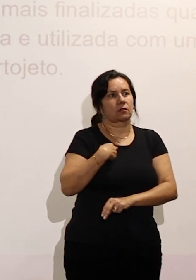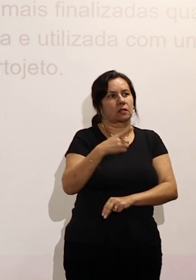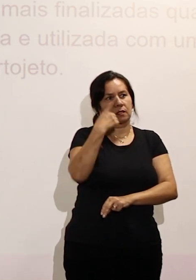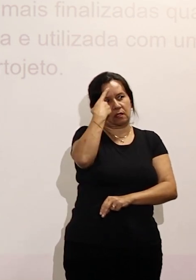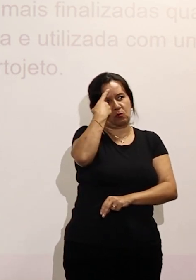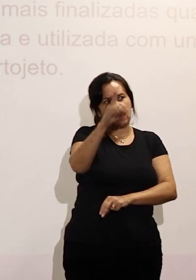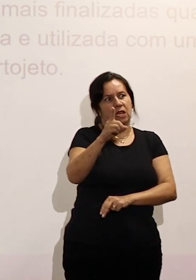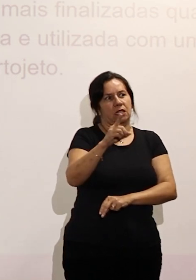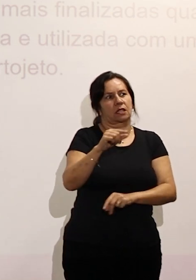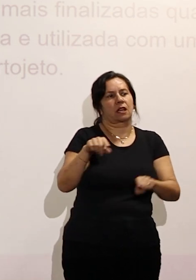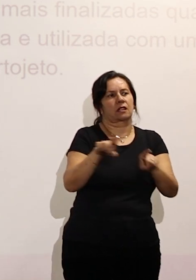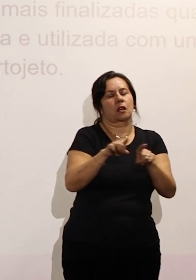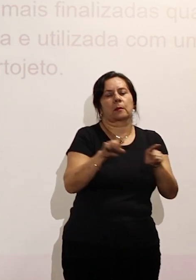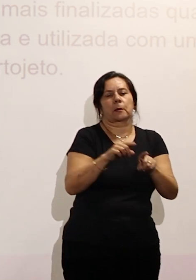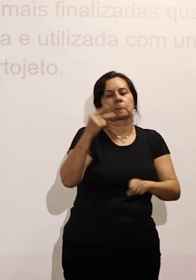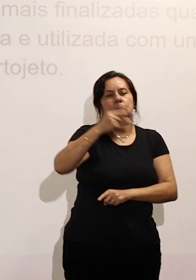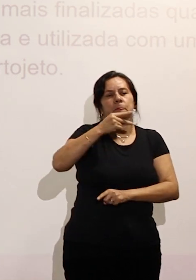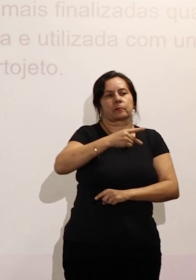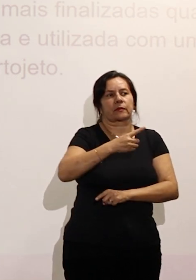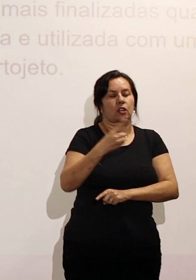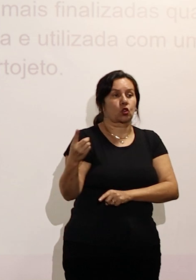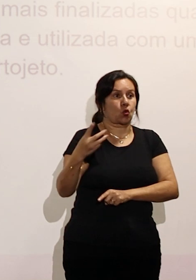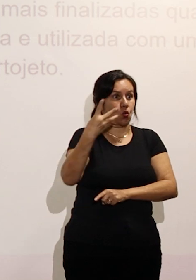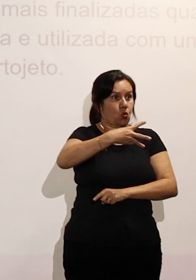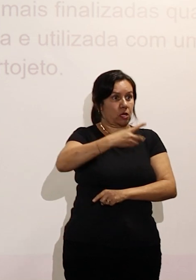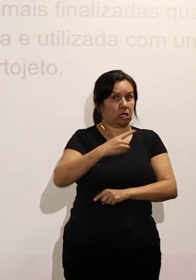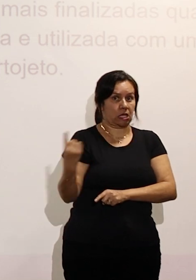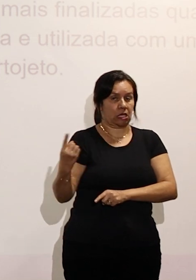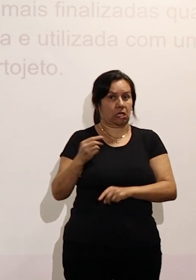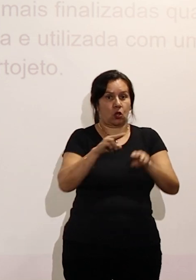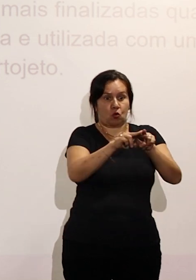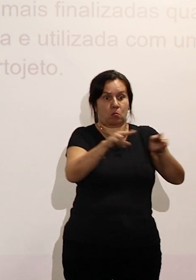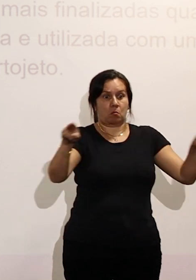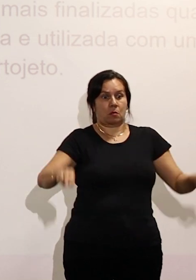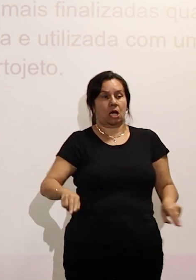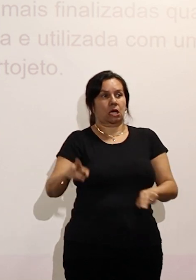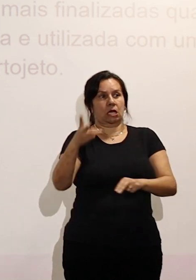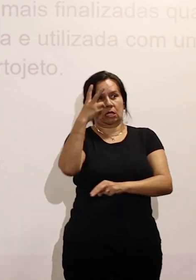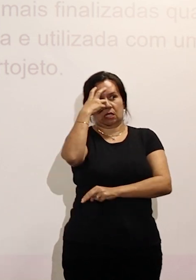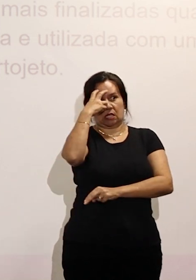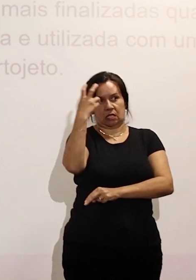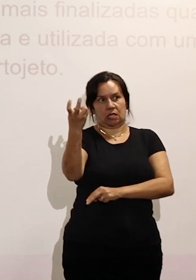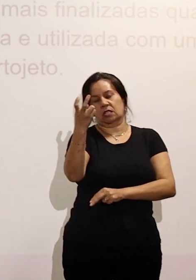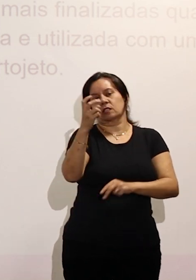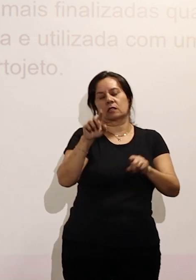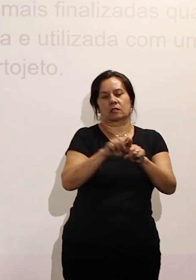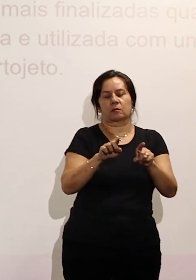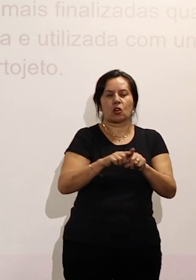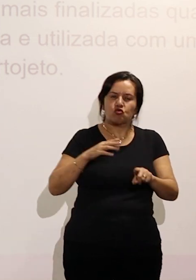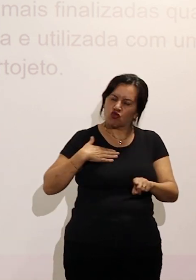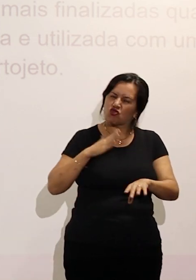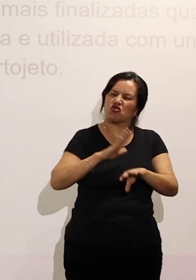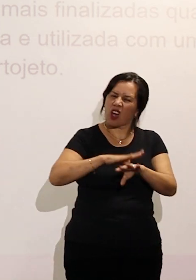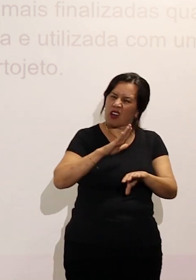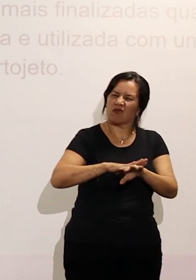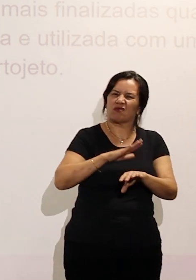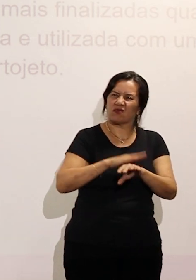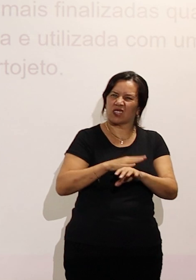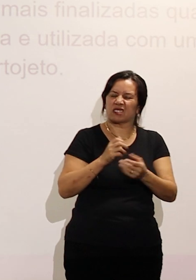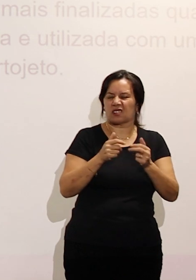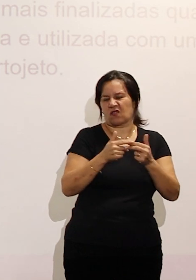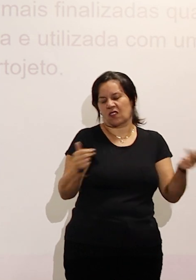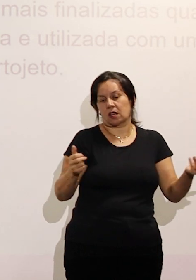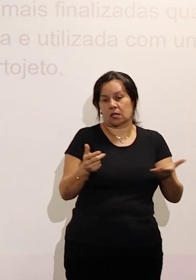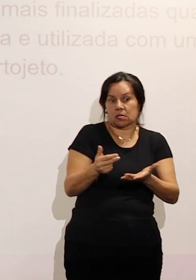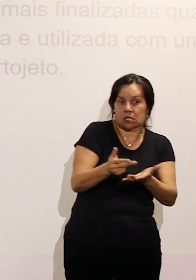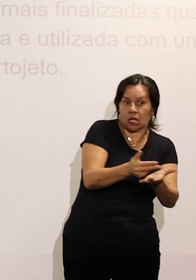fazendo um negócio 2D, que aquela arquibancada é viva e tem gente. Né? E outro dia eu tive que fazer alguma arte que era num estádio Pokémon, e eu tive